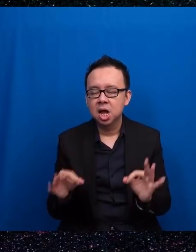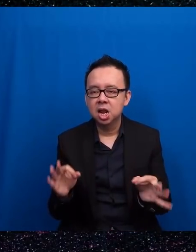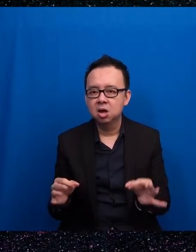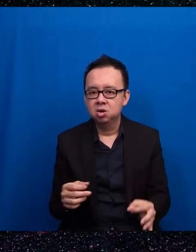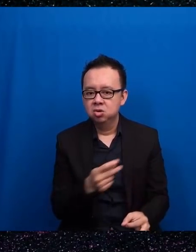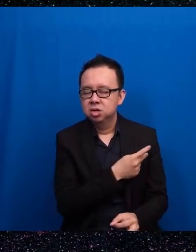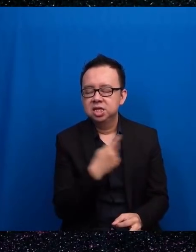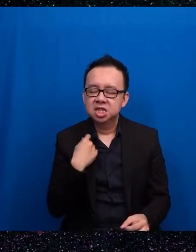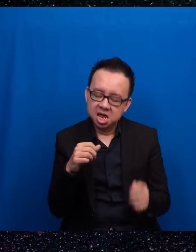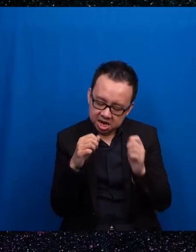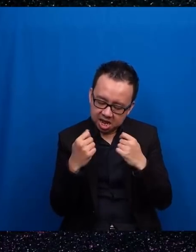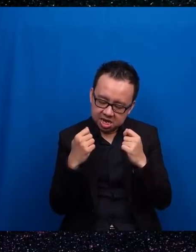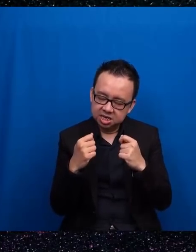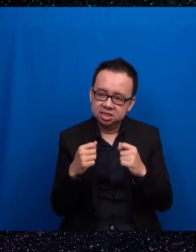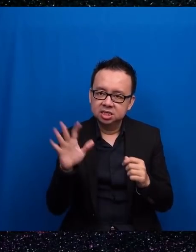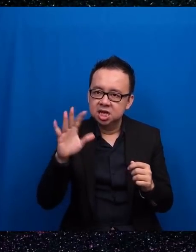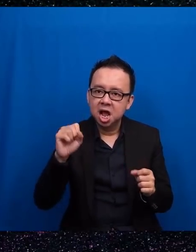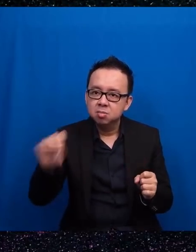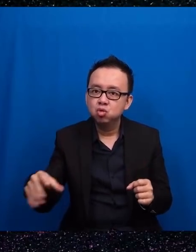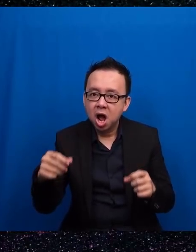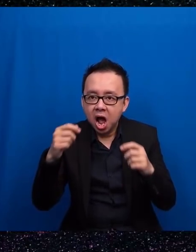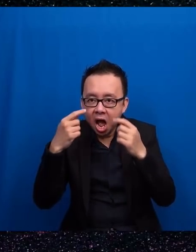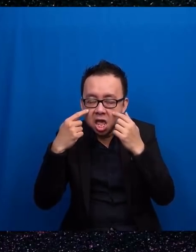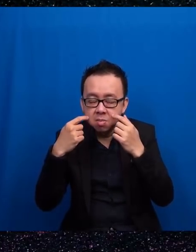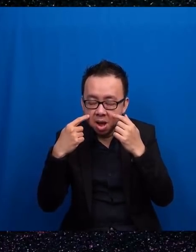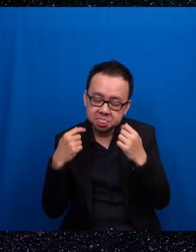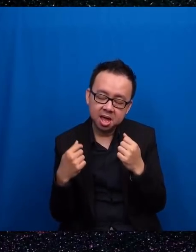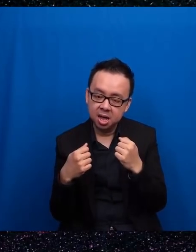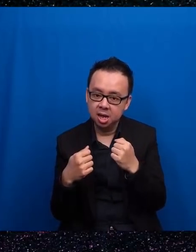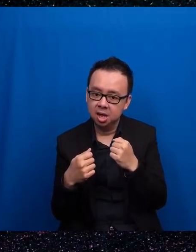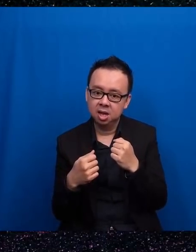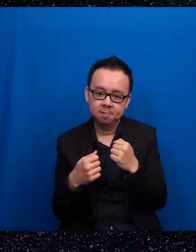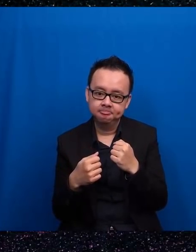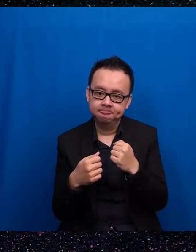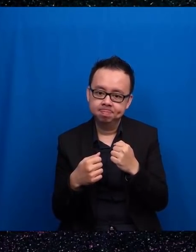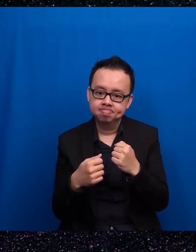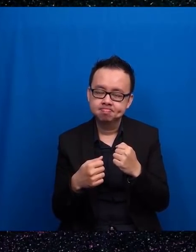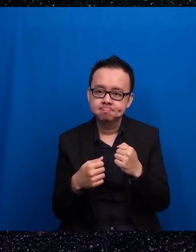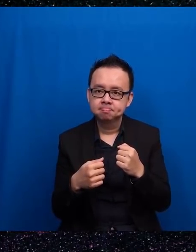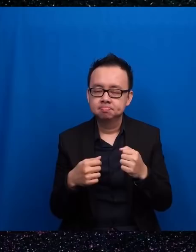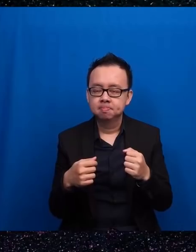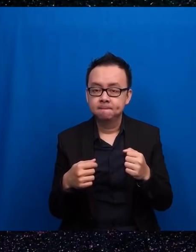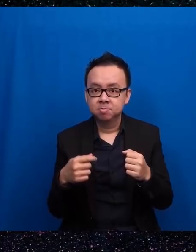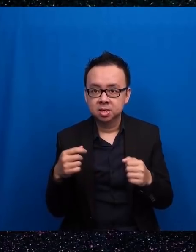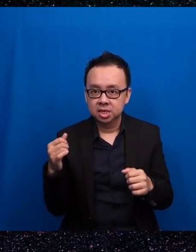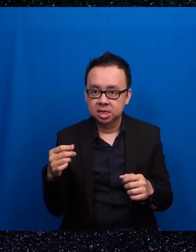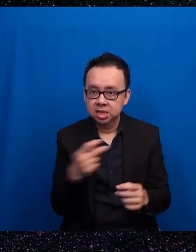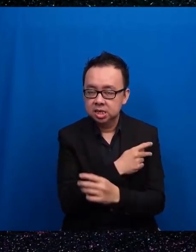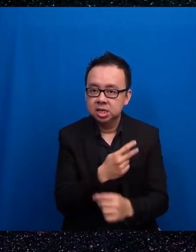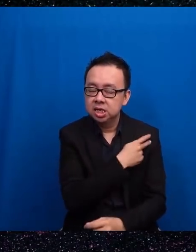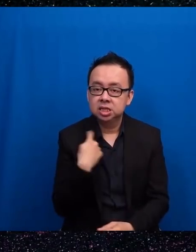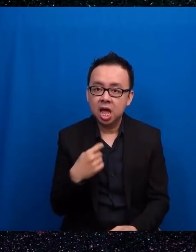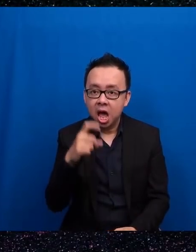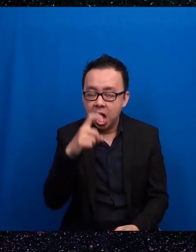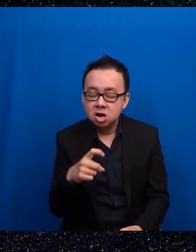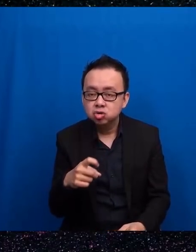Janganlah buang air mata. Udah nangis, mumpung nangis, sekalian nabur. Jangan